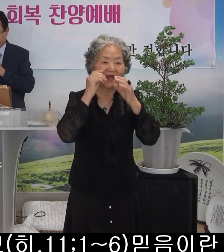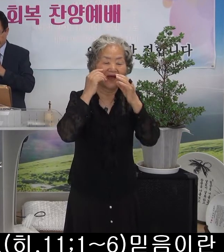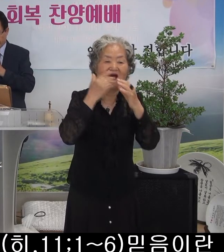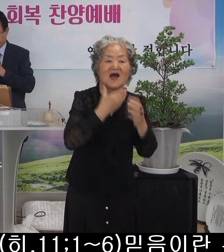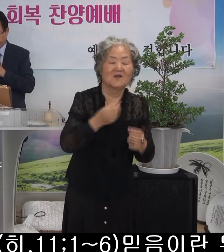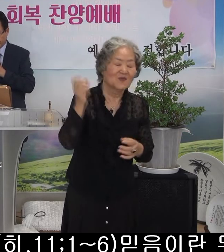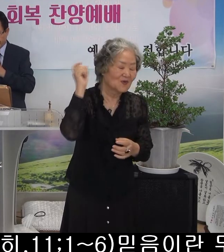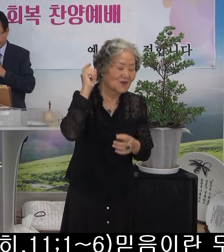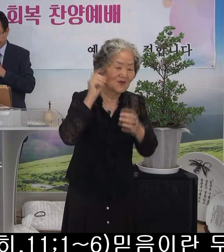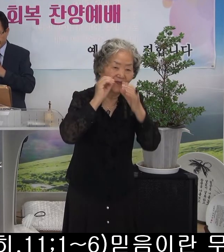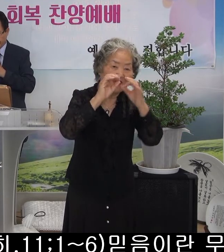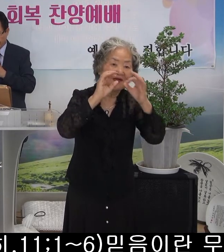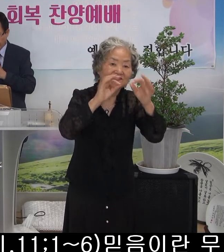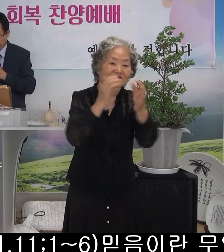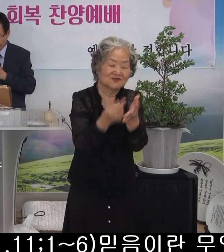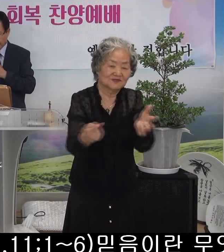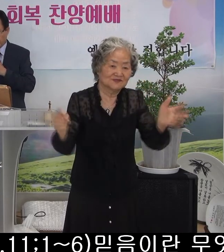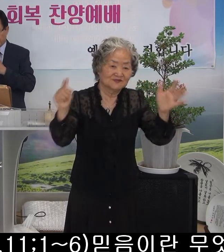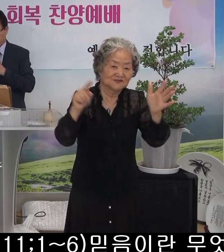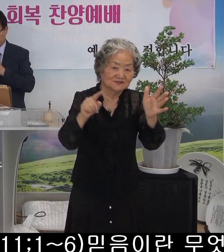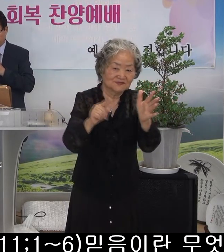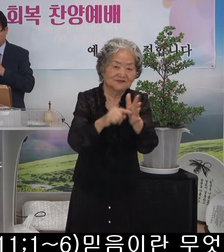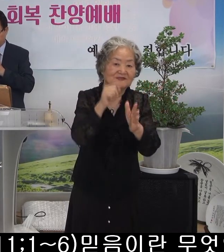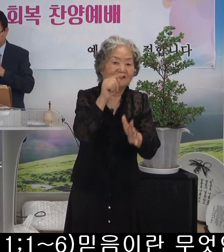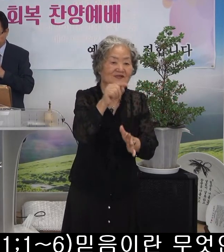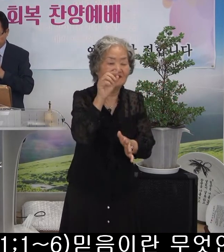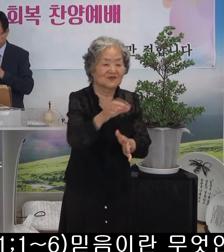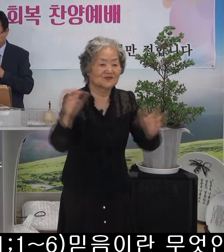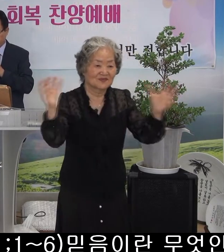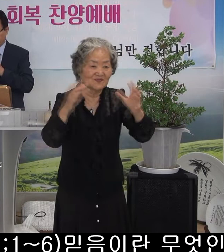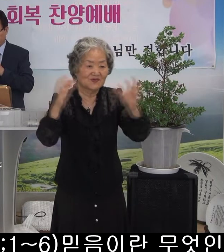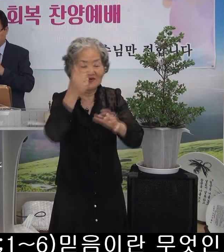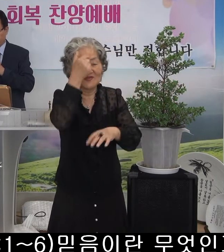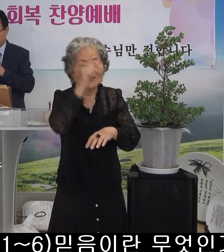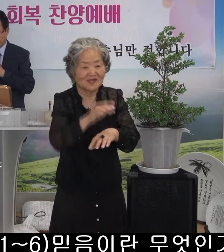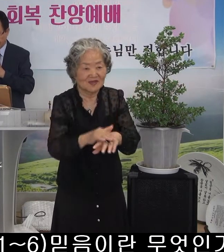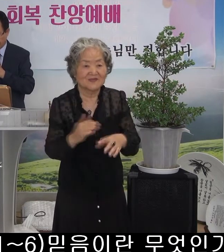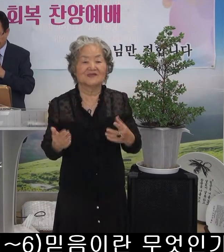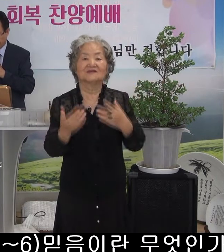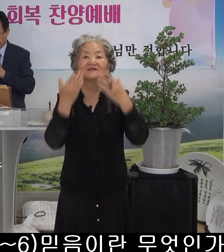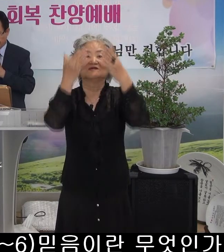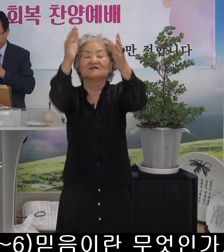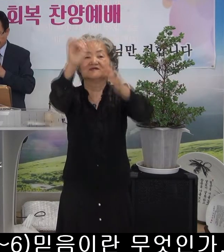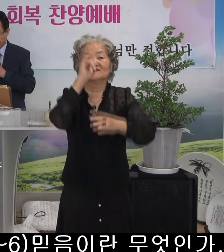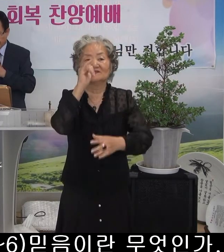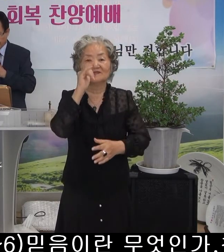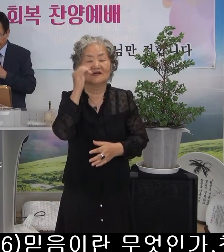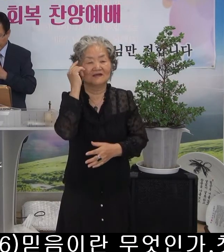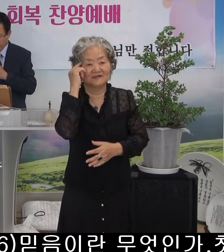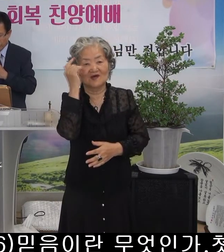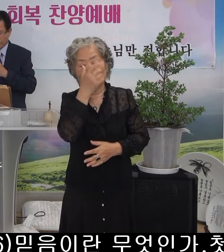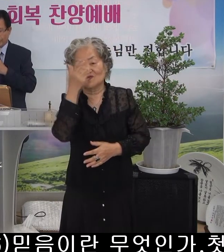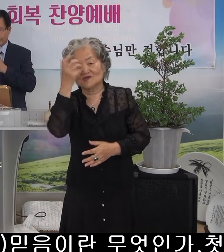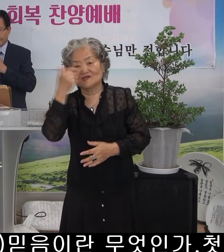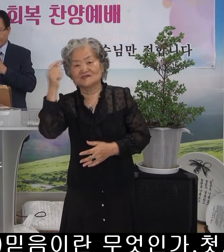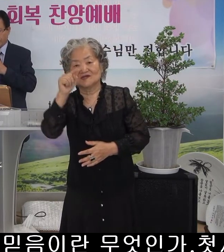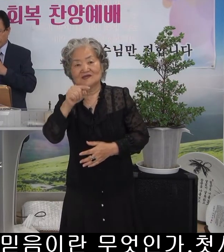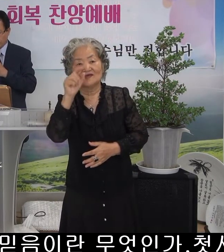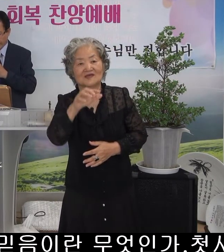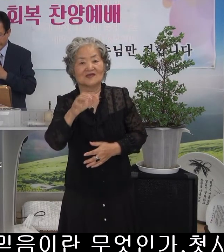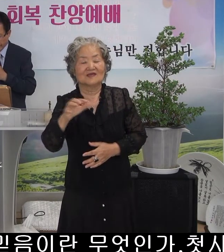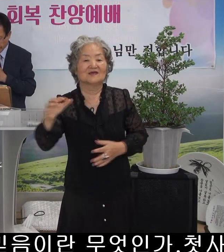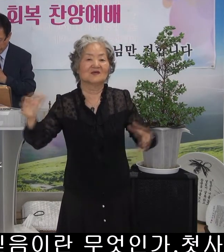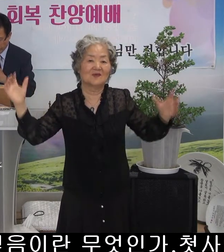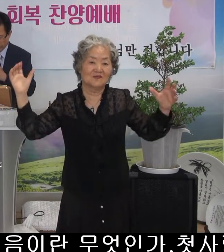이름을 찬양하며 예배를 드리고 있사오니 주여 성령께서 예배당을 장악하시고 성령으로 기름지게